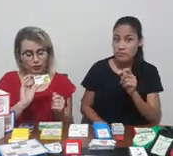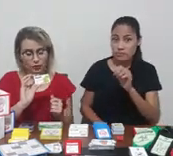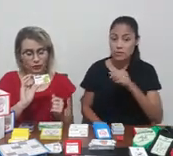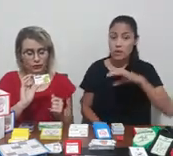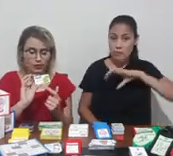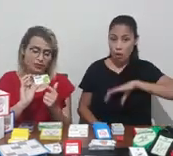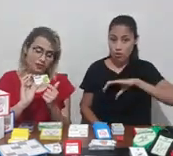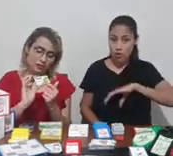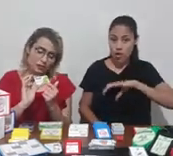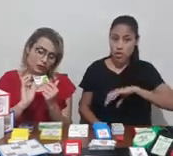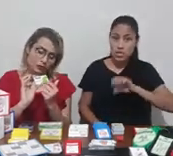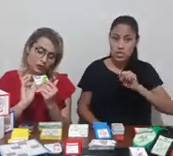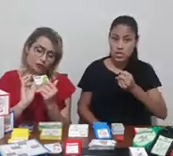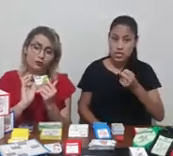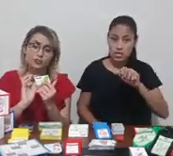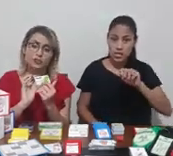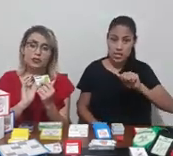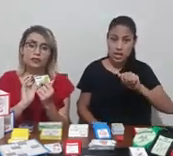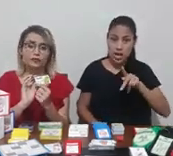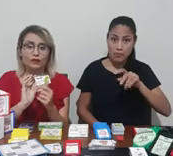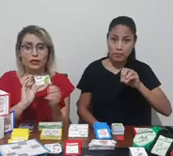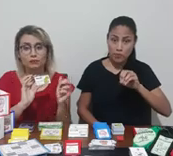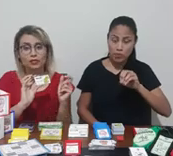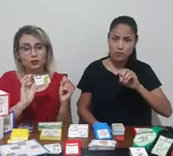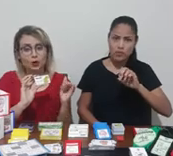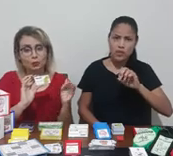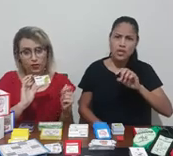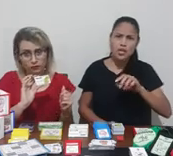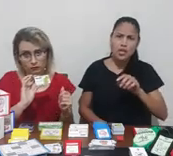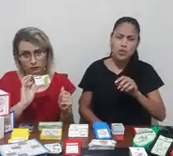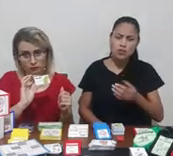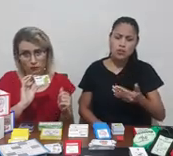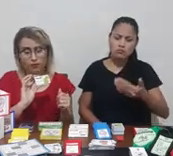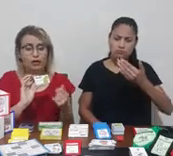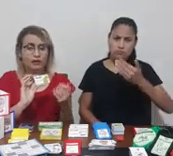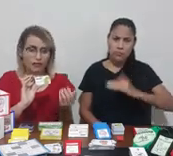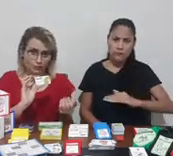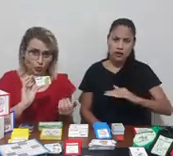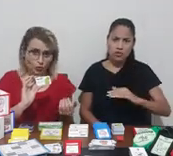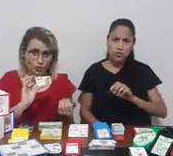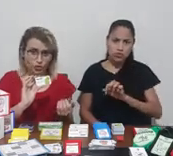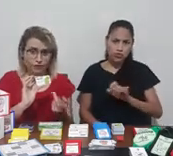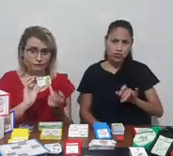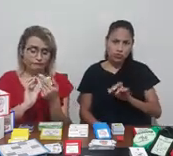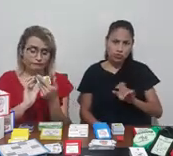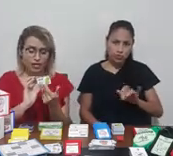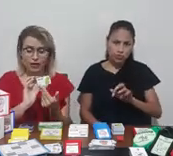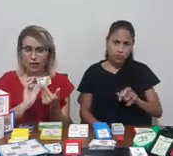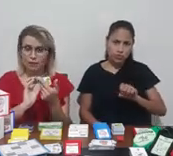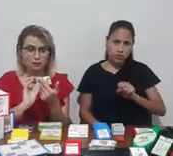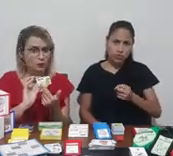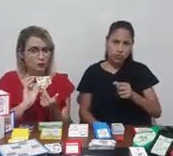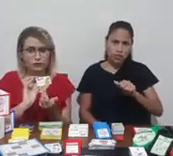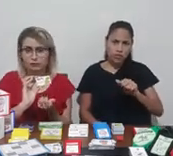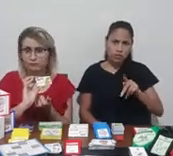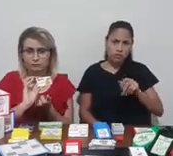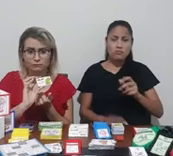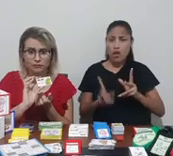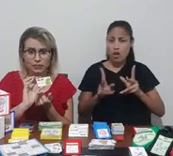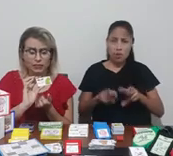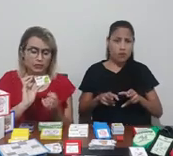língua portuguesa, e quando eu transcrevo ela manualmente em datilologia, é a mesma